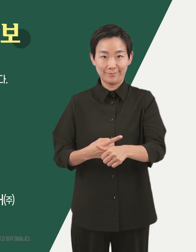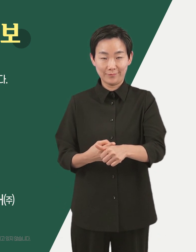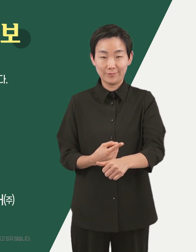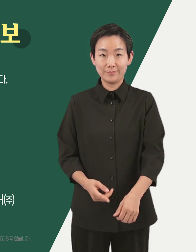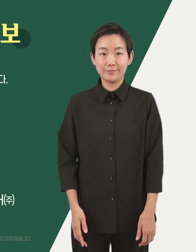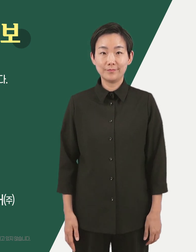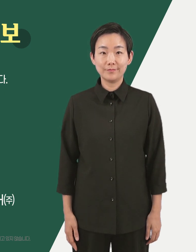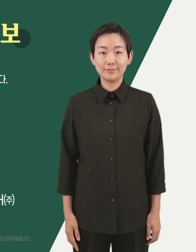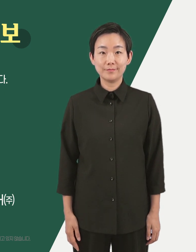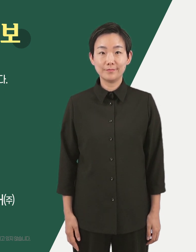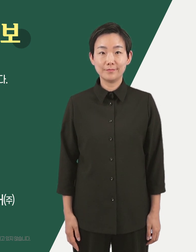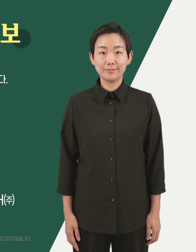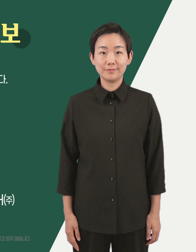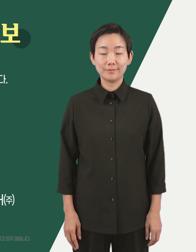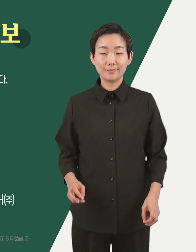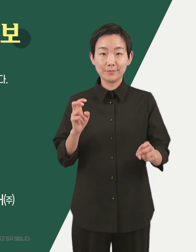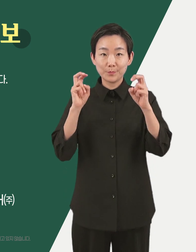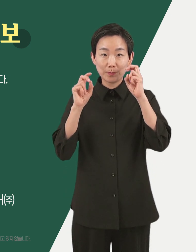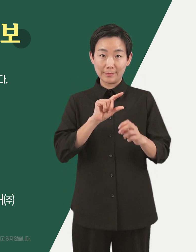자동전자혈압계. 모델명